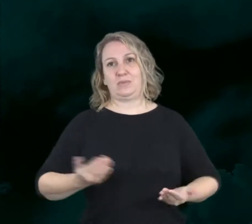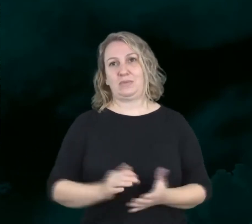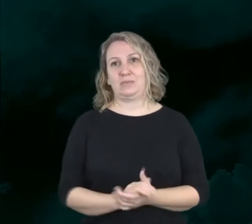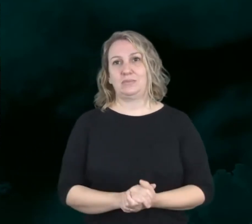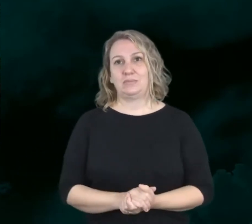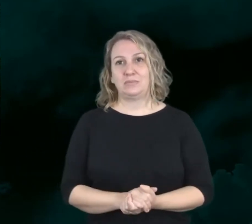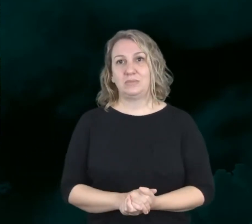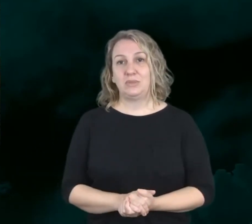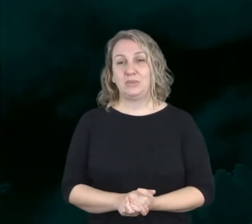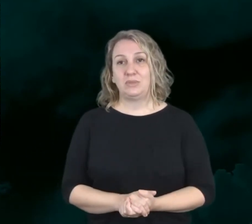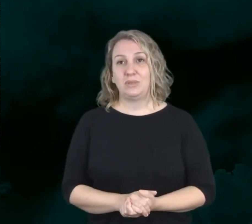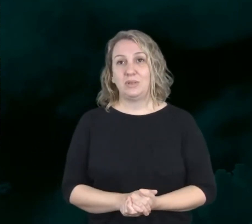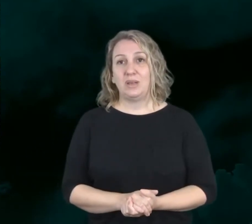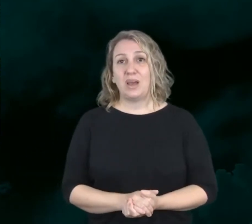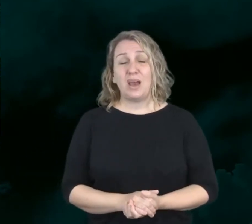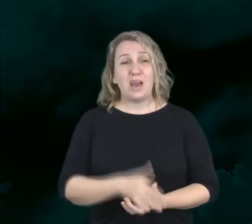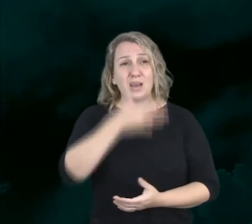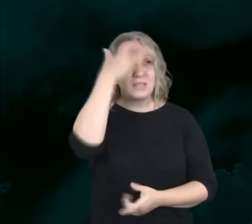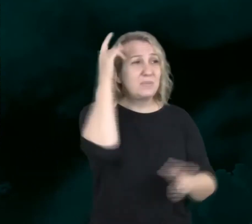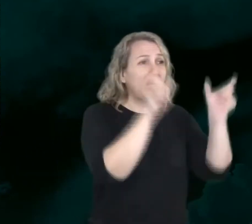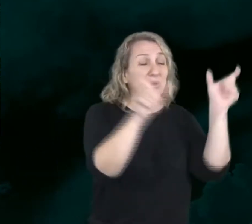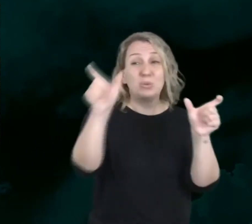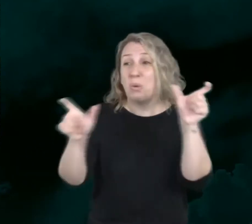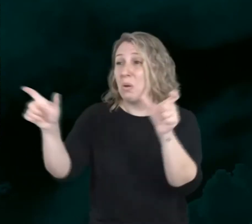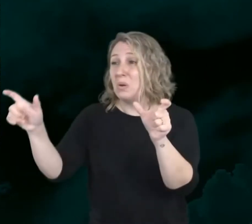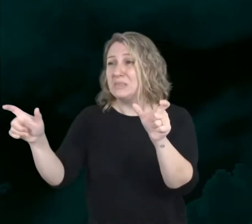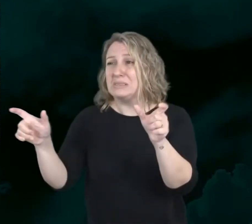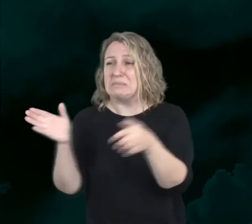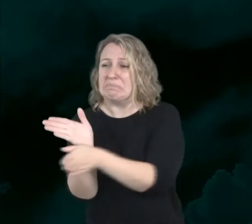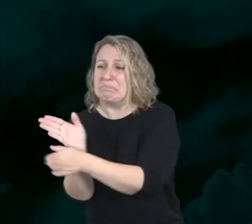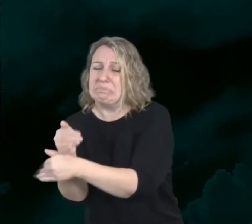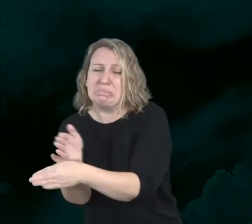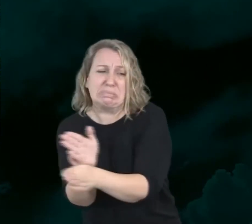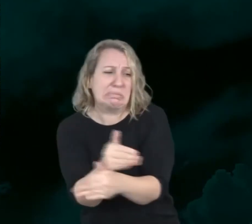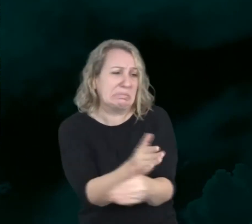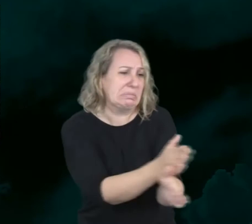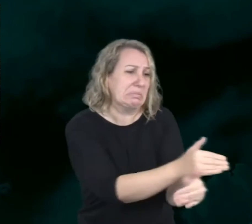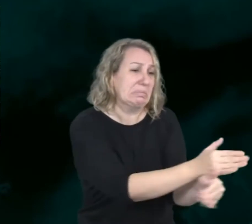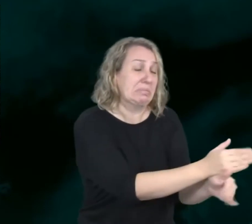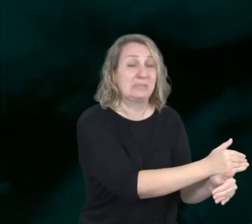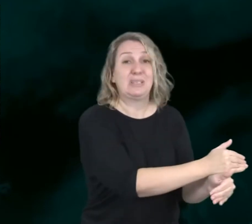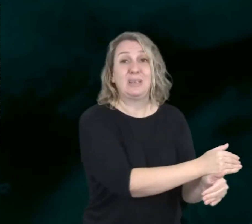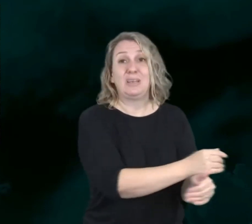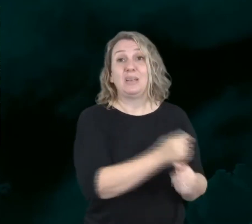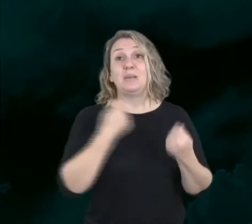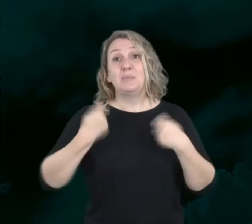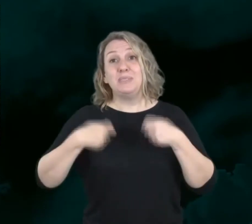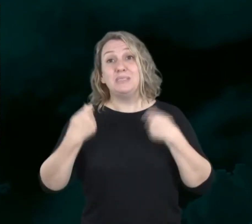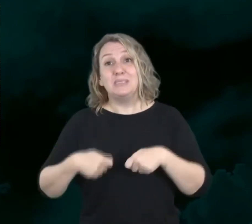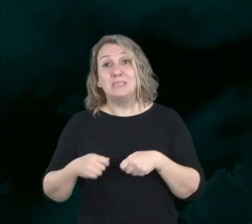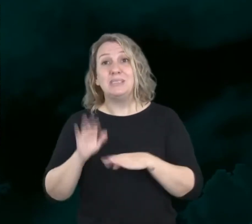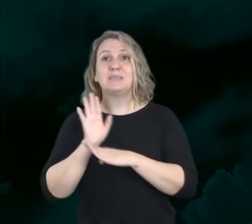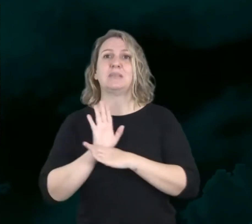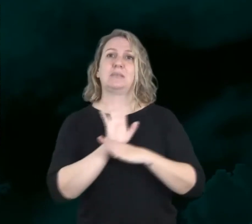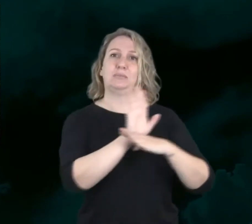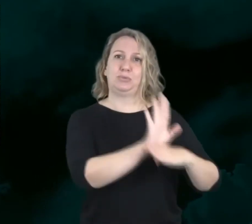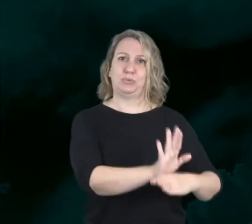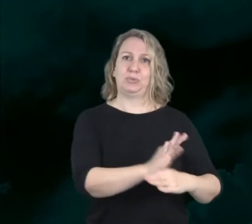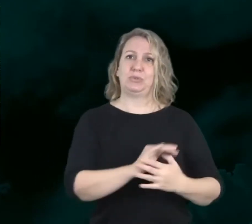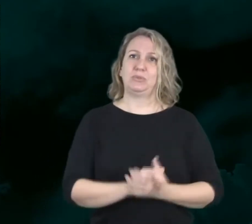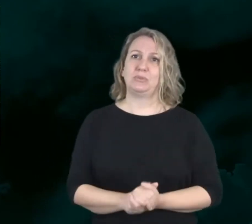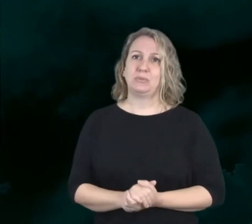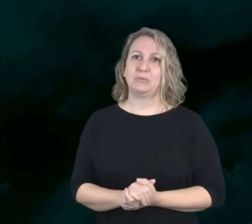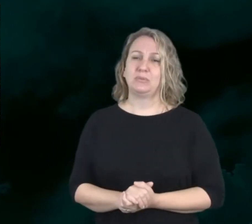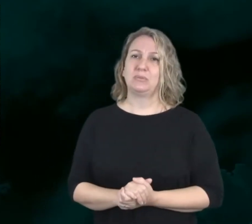pessoas estão perdidas, precisando disso. E nós precisamos cada vez mais conectar com Deus por meio da fé,